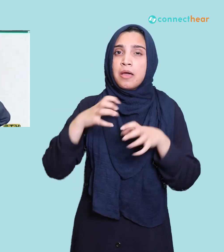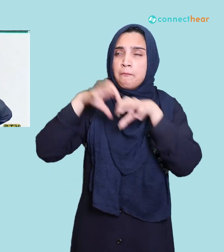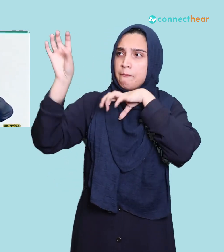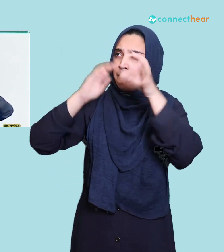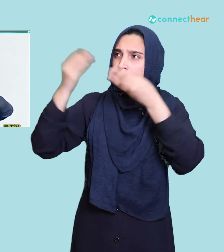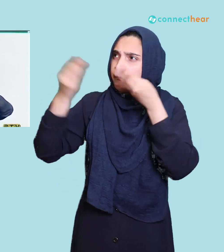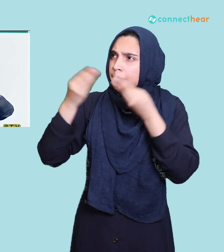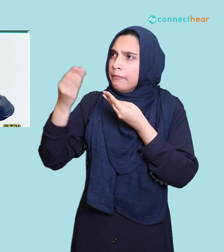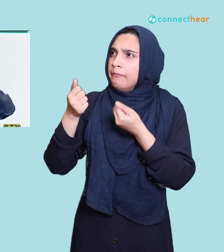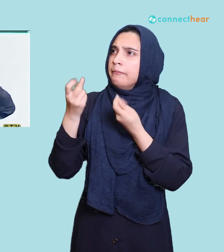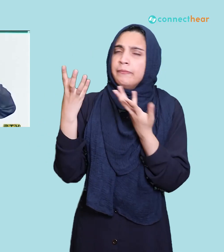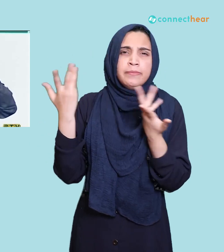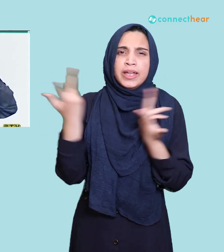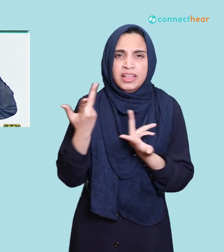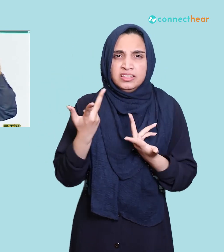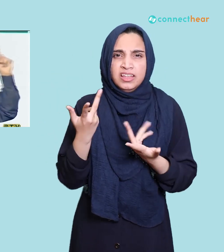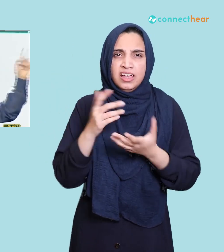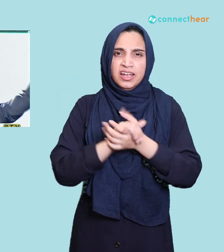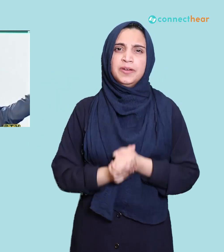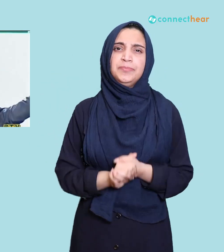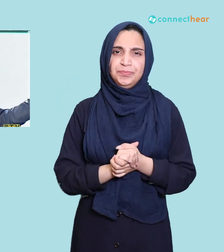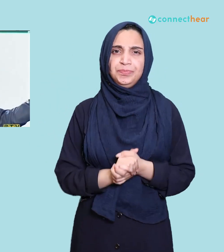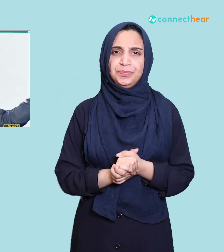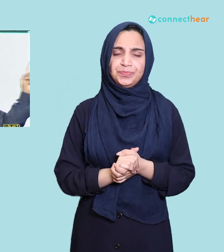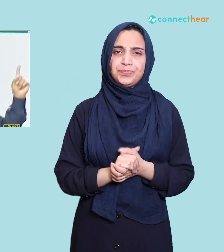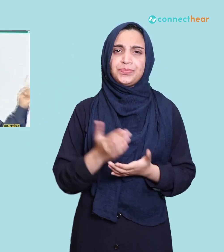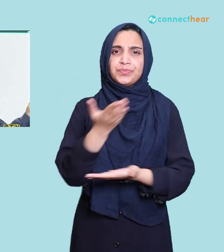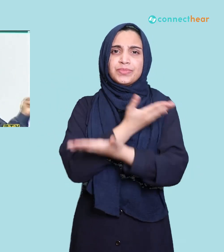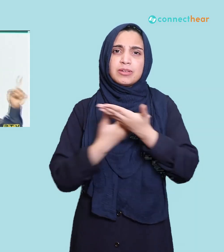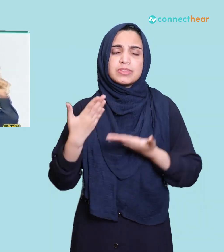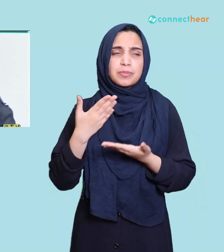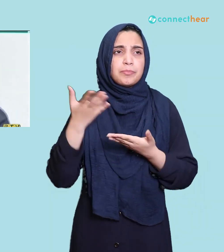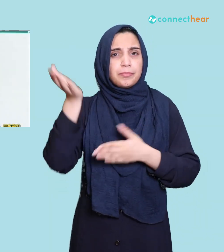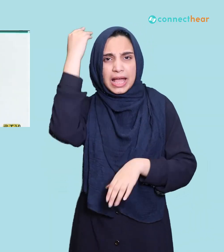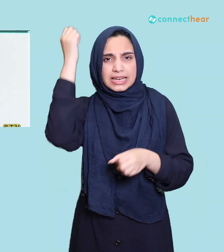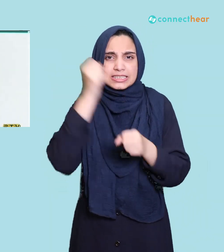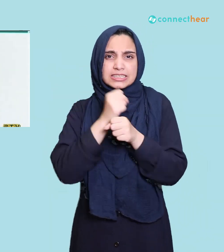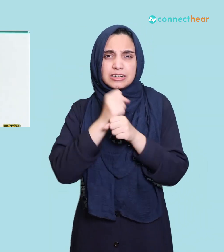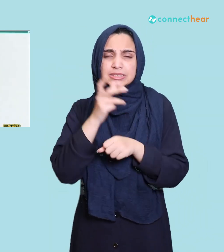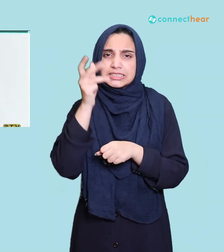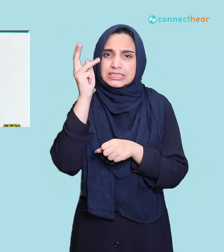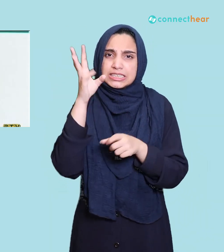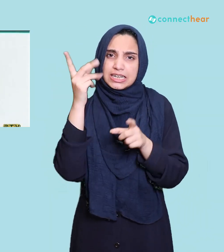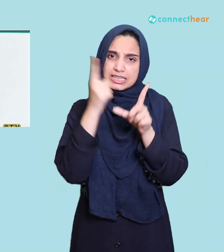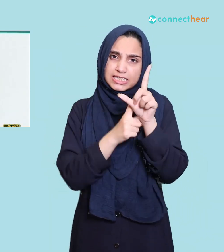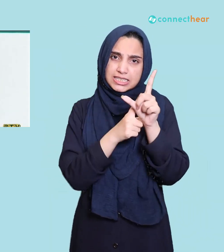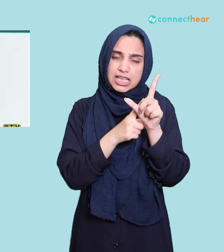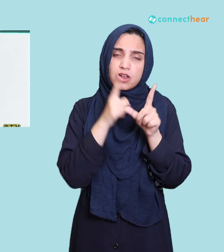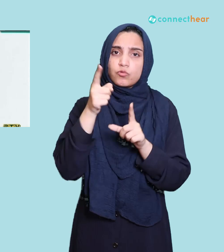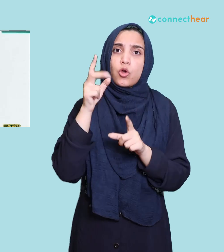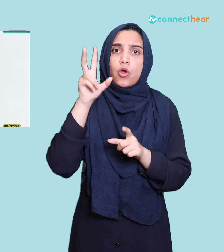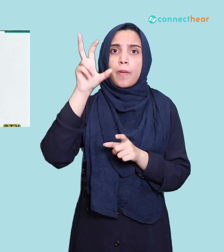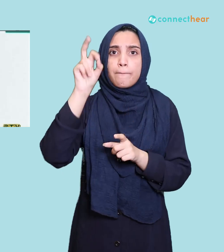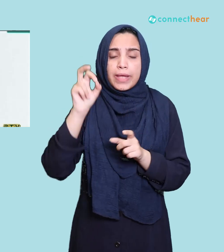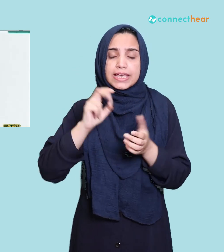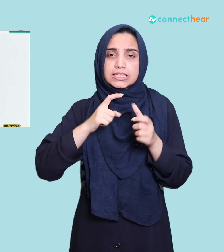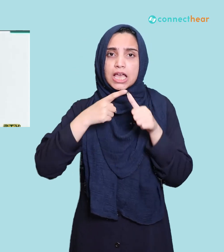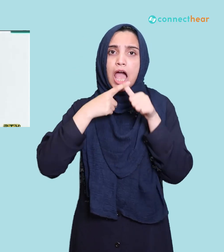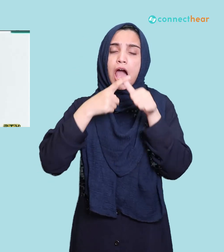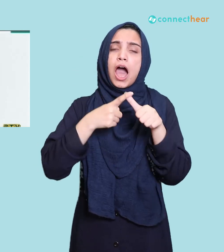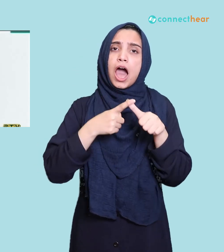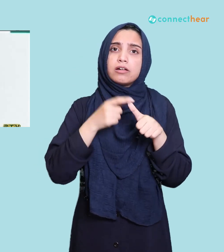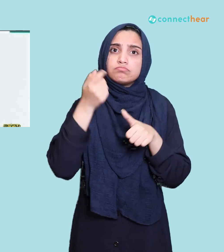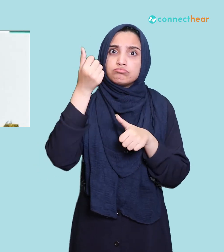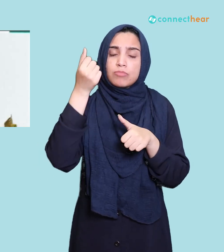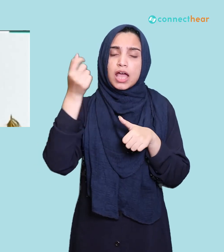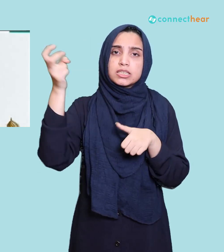ہمارا کرنٹ اکاؤنٹ جو جب ہمیں ملی تھی گورنمنٹ 2.5 سال پہلے 20 ارب ڈالر کا خسارہ تھا. پاکستان کی تاریخ